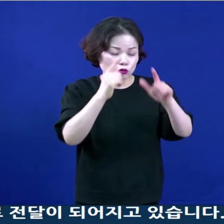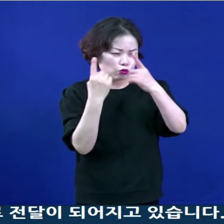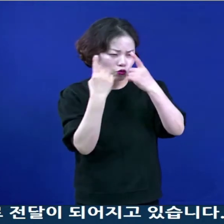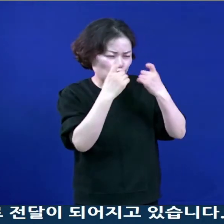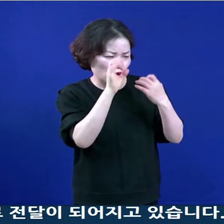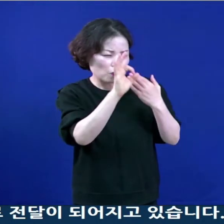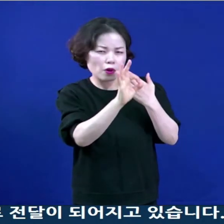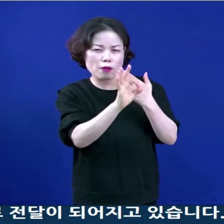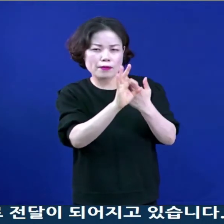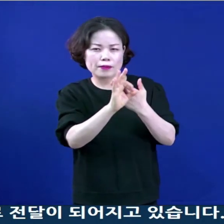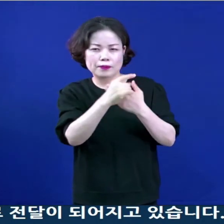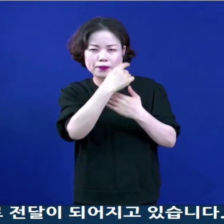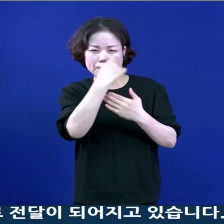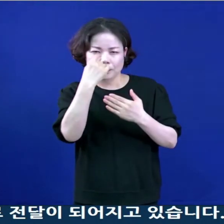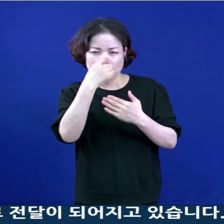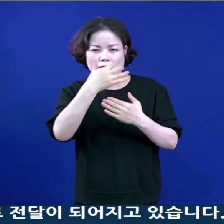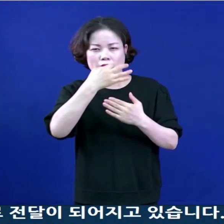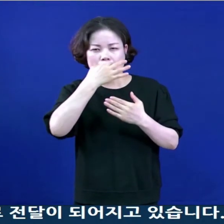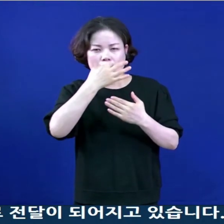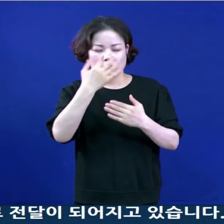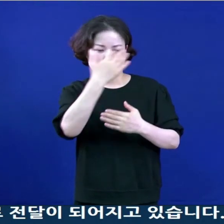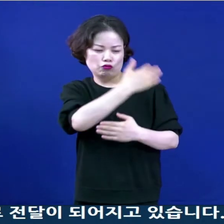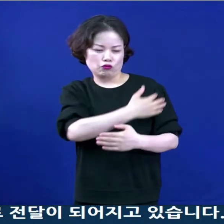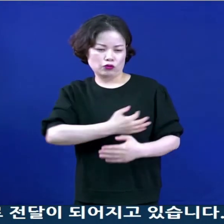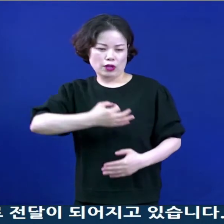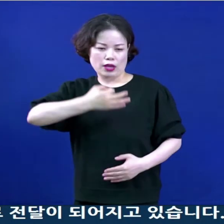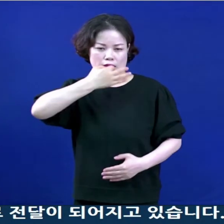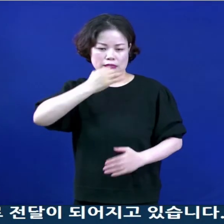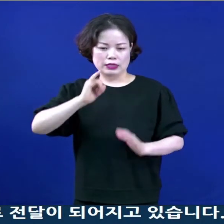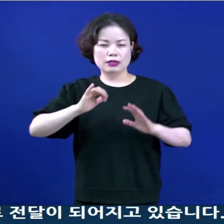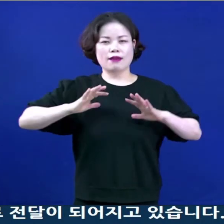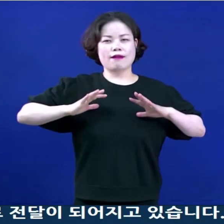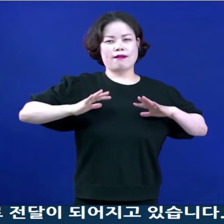보면서 안목의 정욕, 육신의 정욕, 이생의